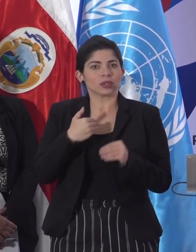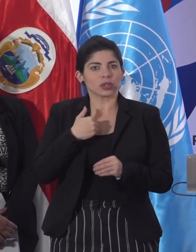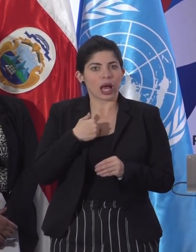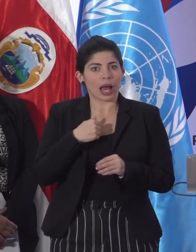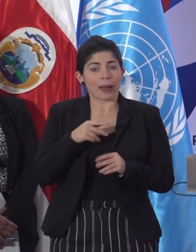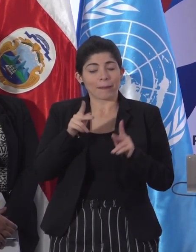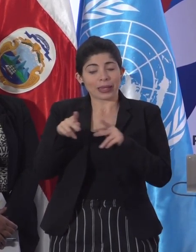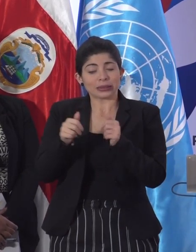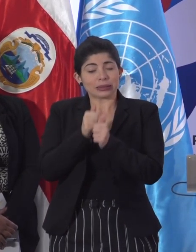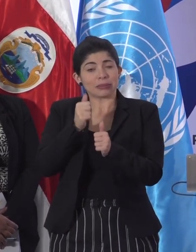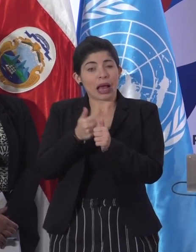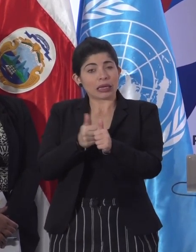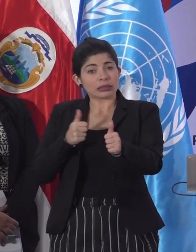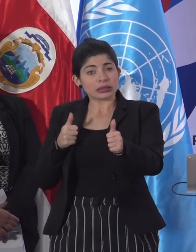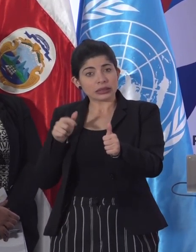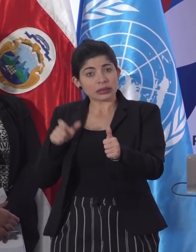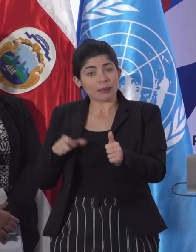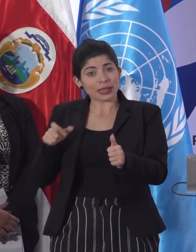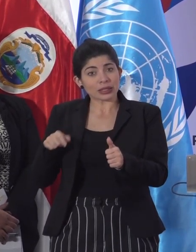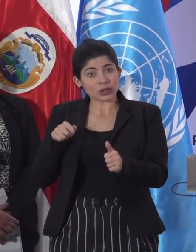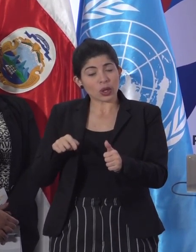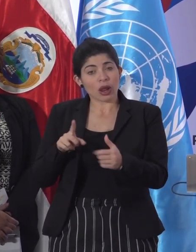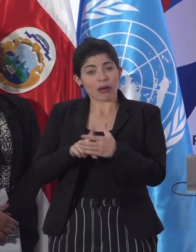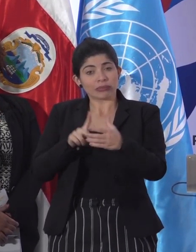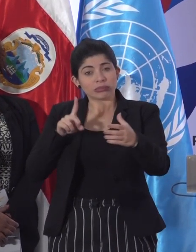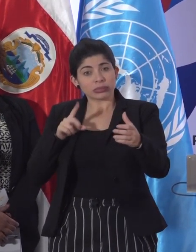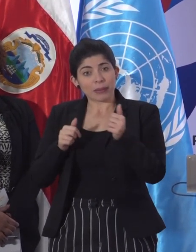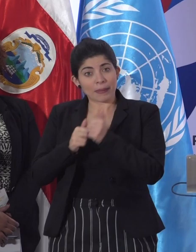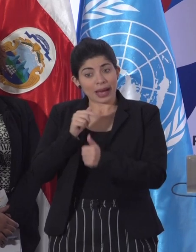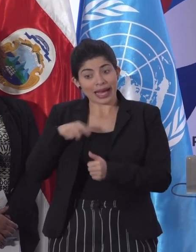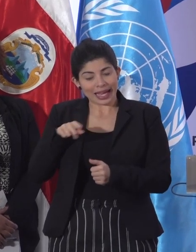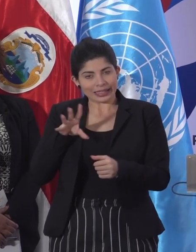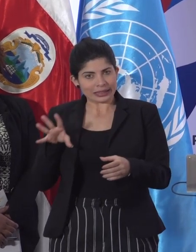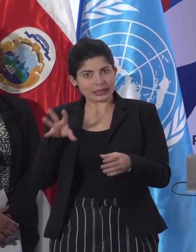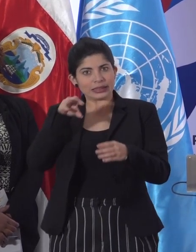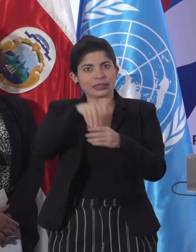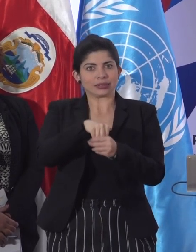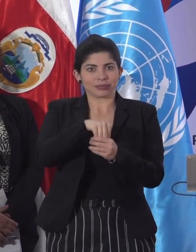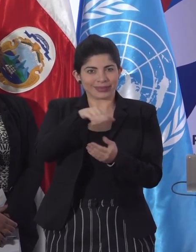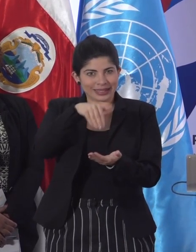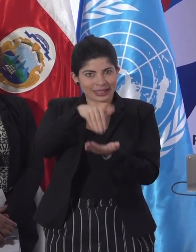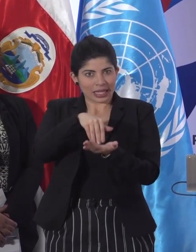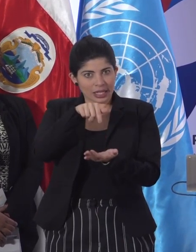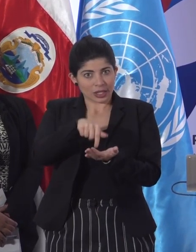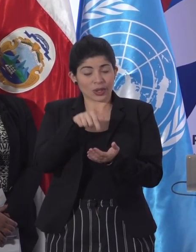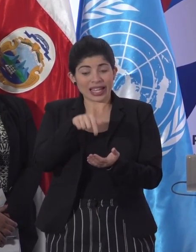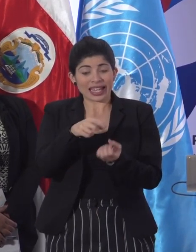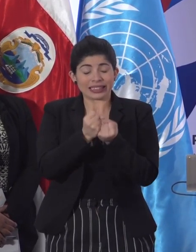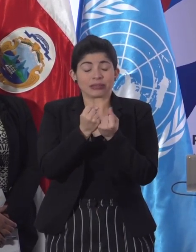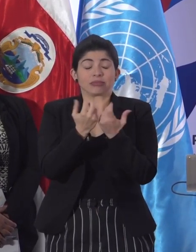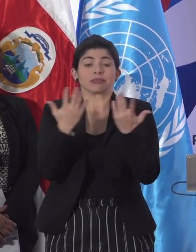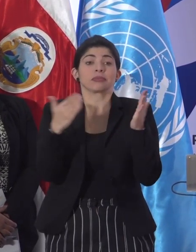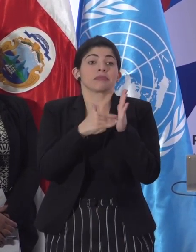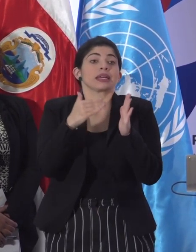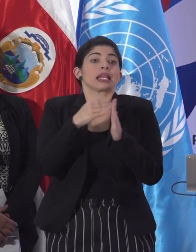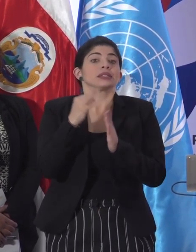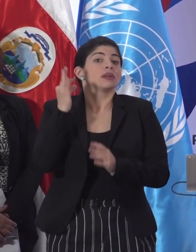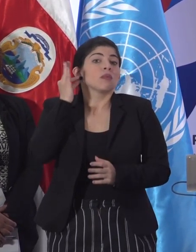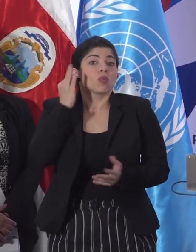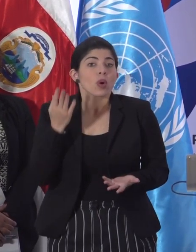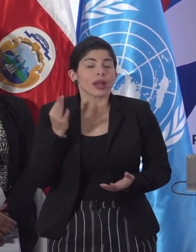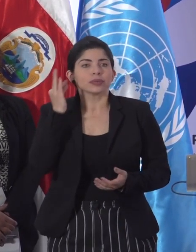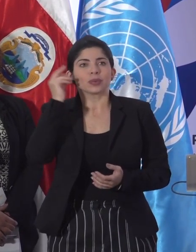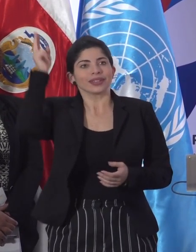están más atrás, a quienes están más rezagados y más rezagadas. Y en esas son decenas de miles de mujeres,